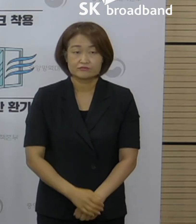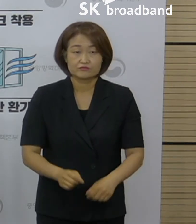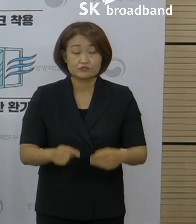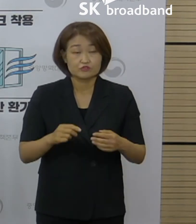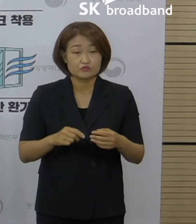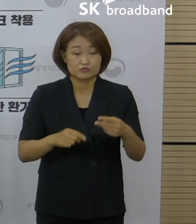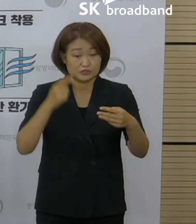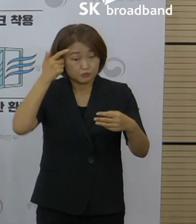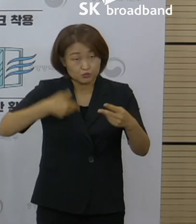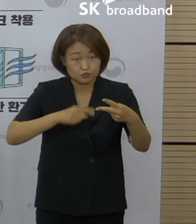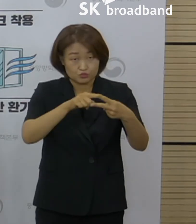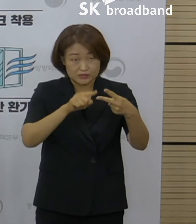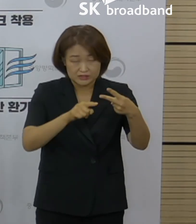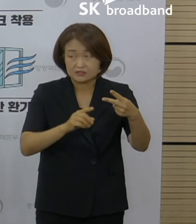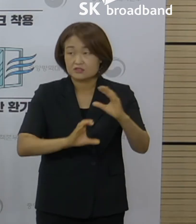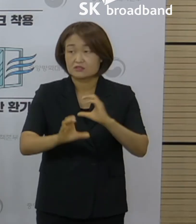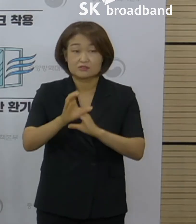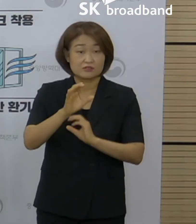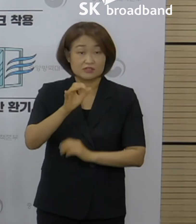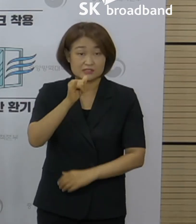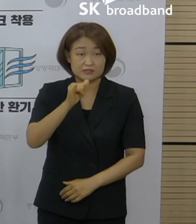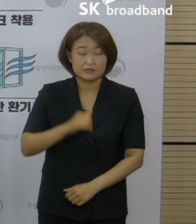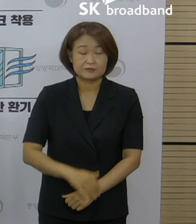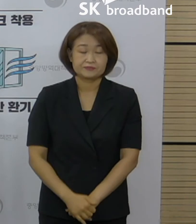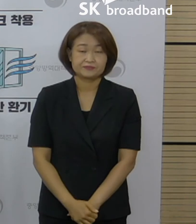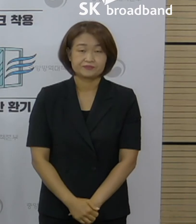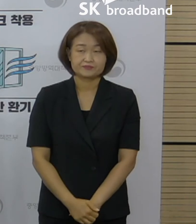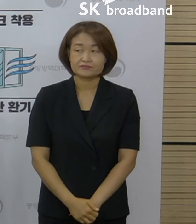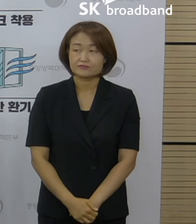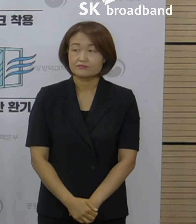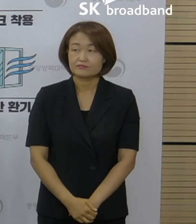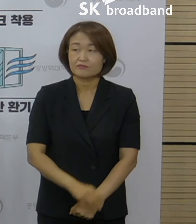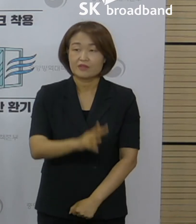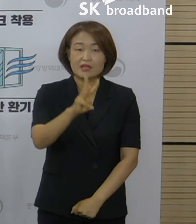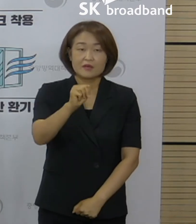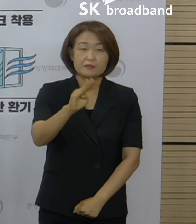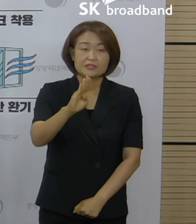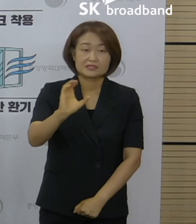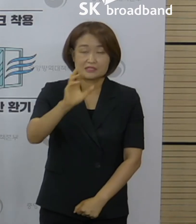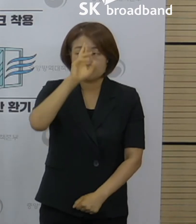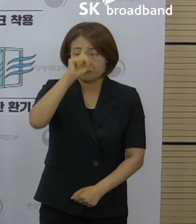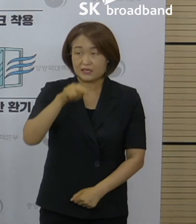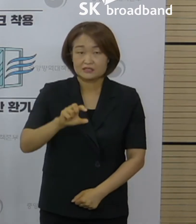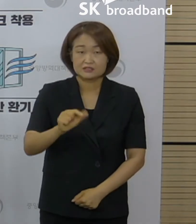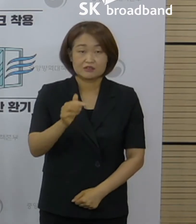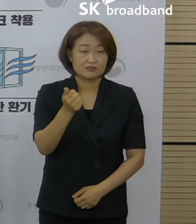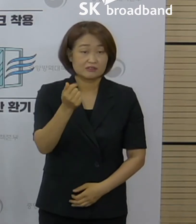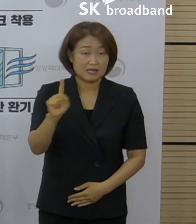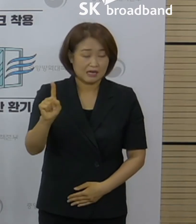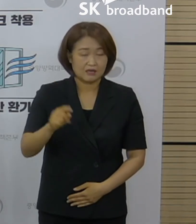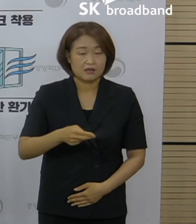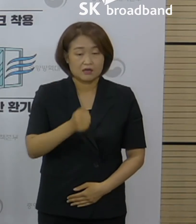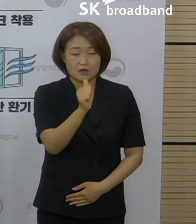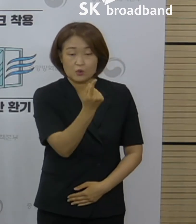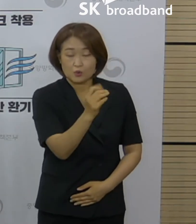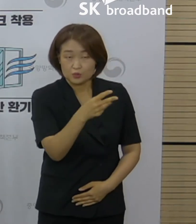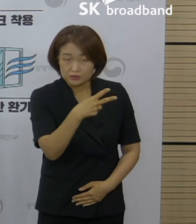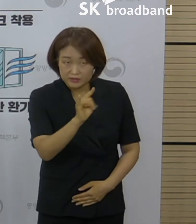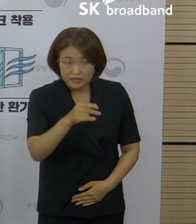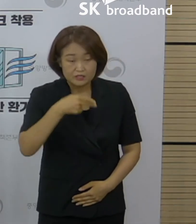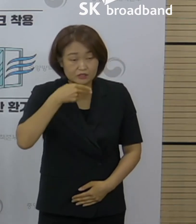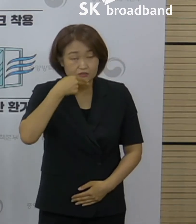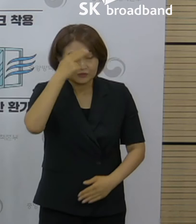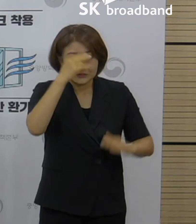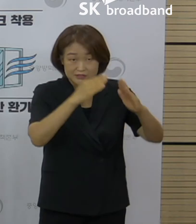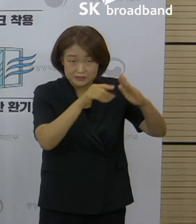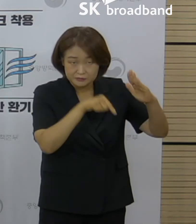있습니다. 현장에서 여섯 번째 질문 보내주신 MBC 박선아 기자님, 홍대 술집과 관련해서 확진자가